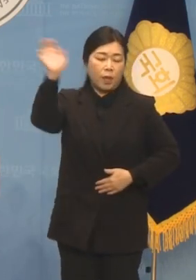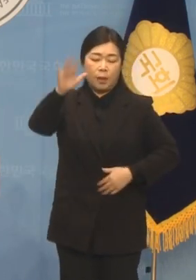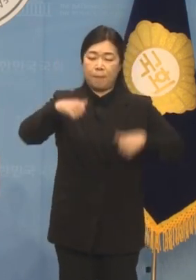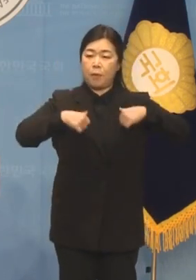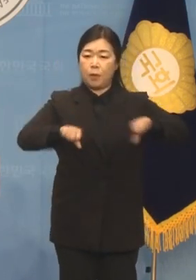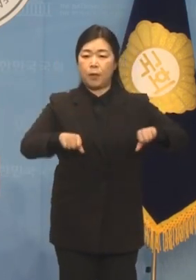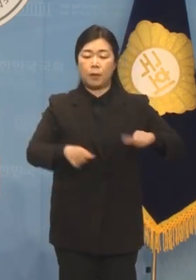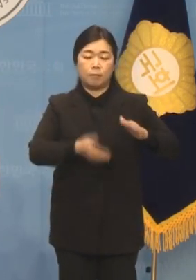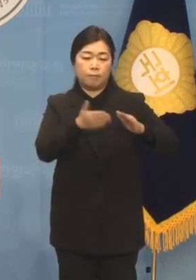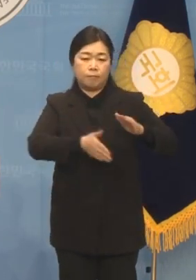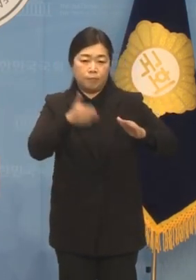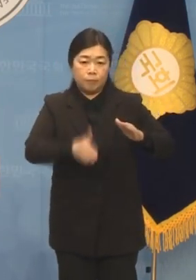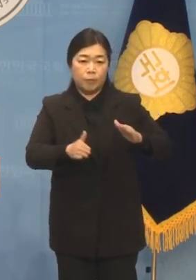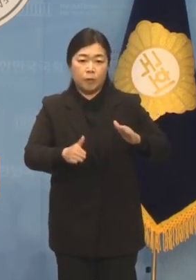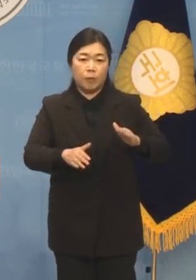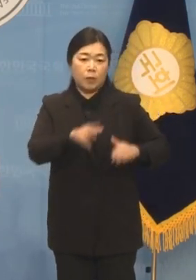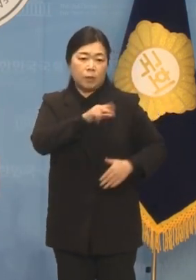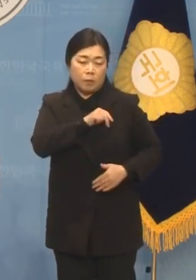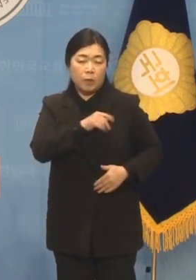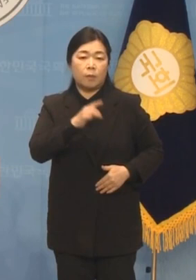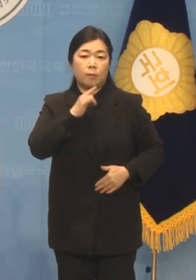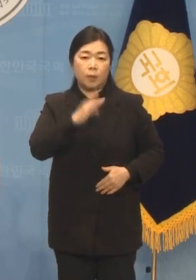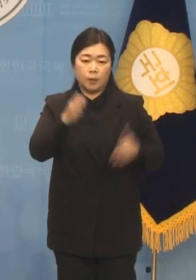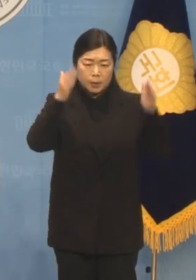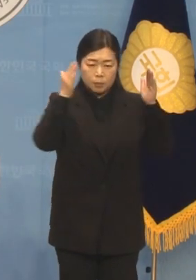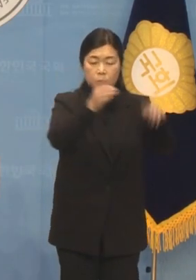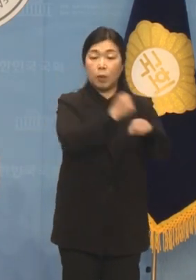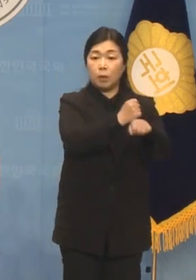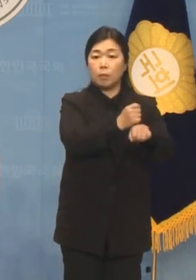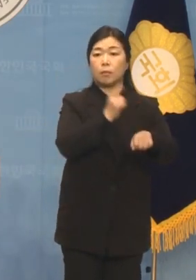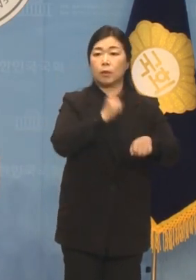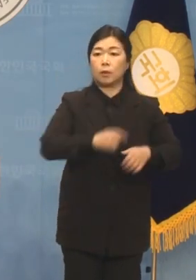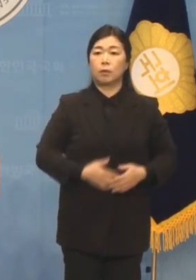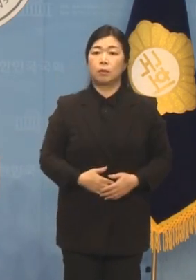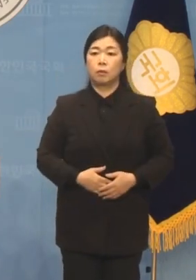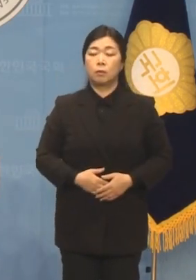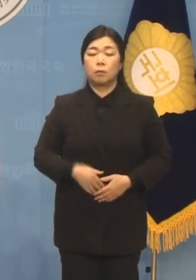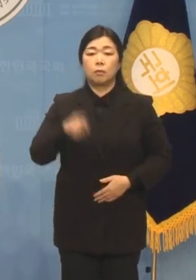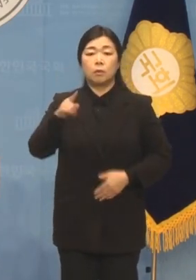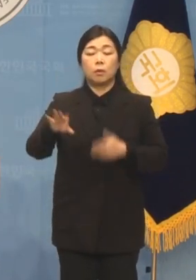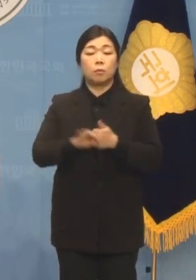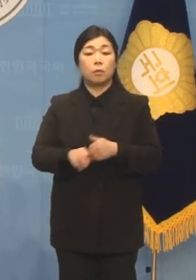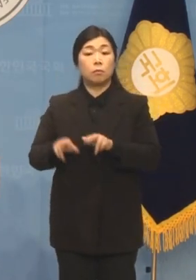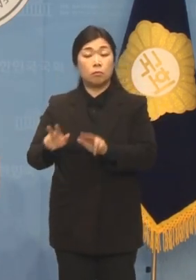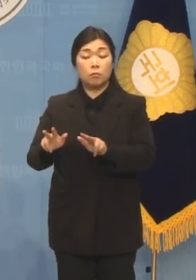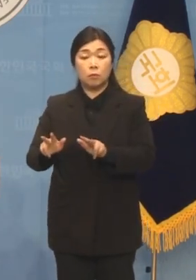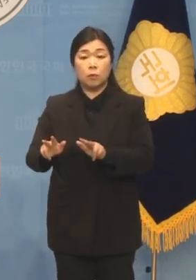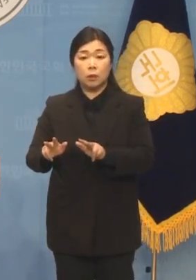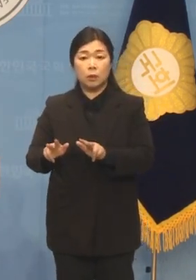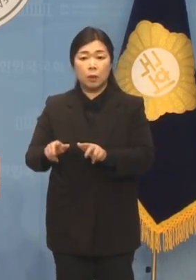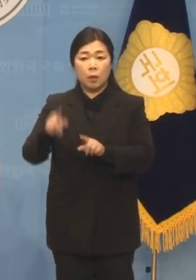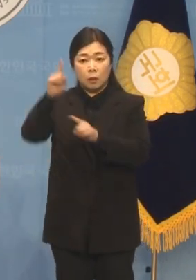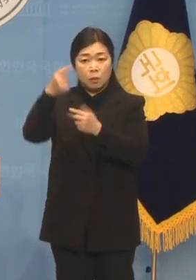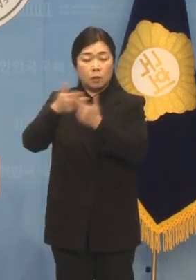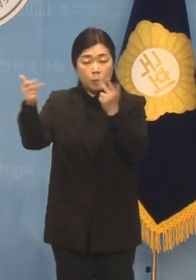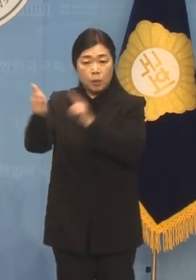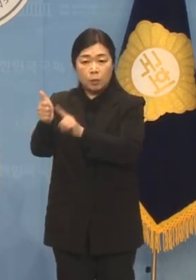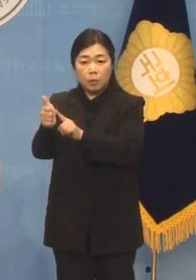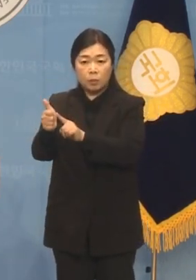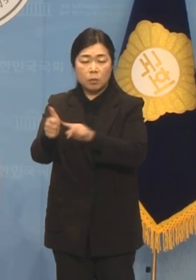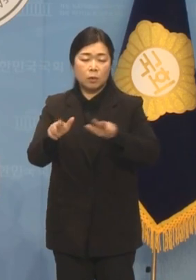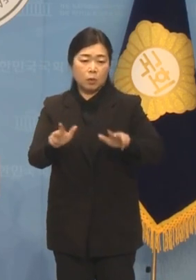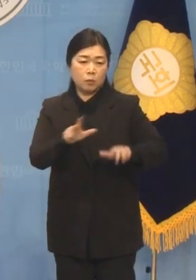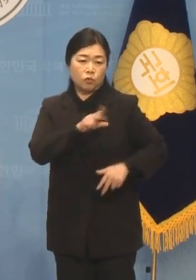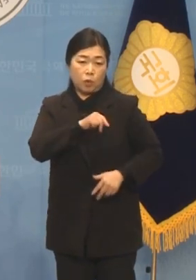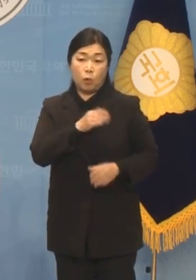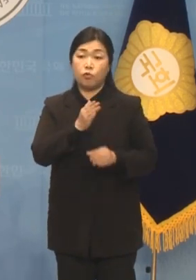이재명 대표도 현역 의원입니다. 그 논리라면 개양을도 신진에게 양보해야 현역